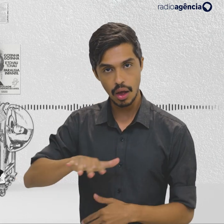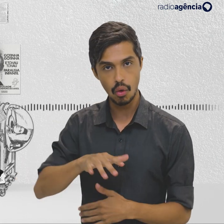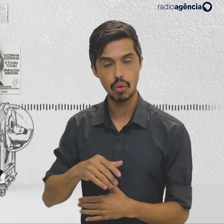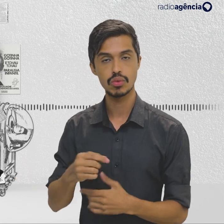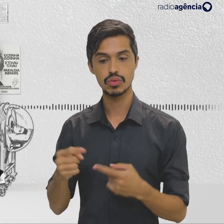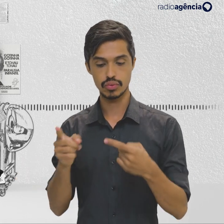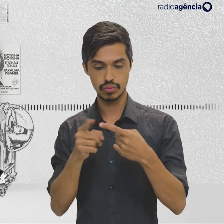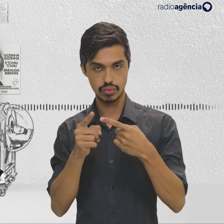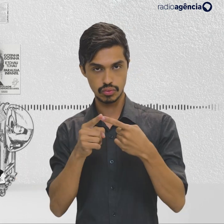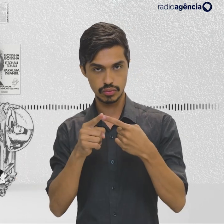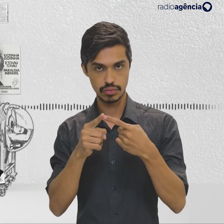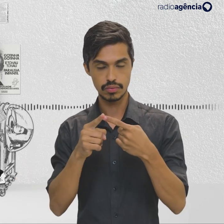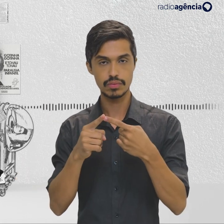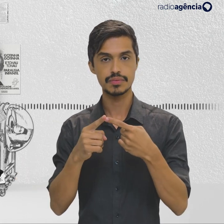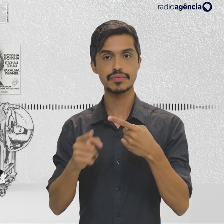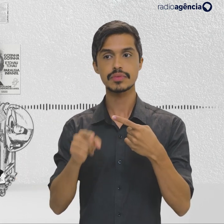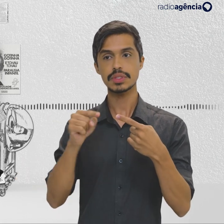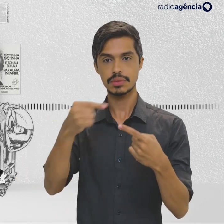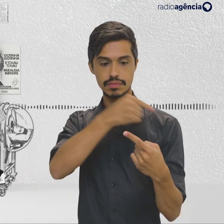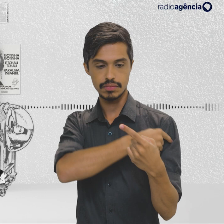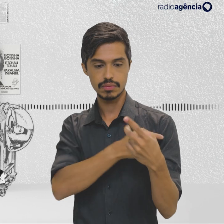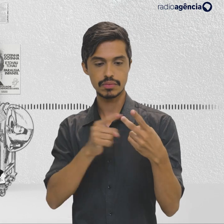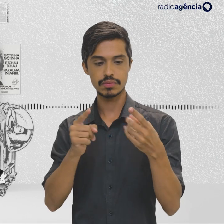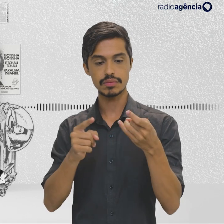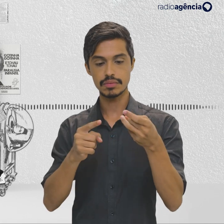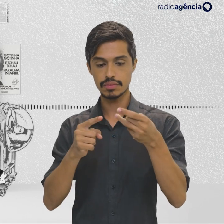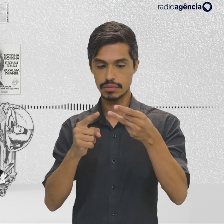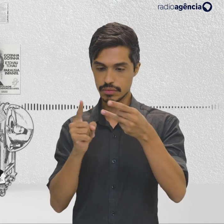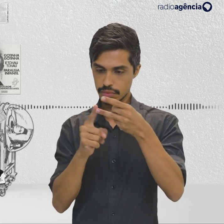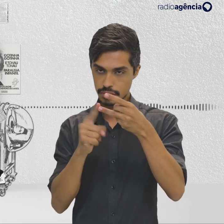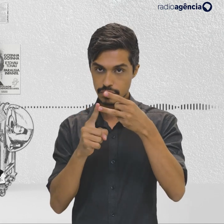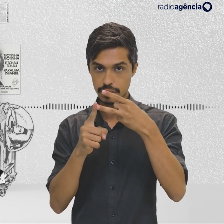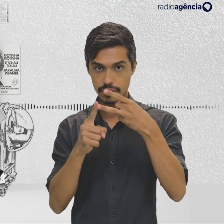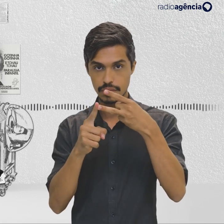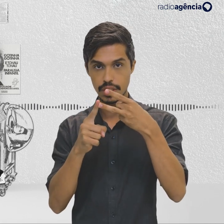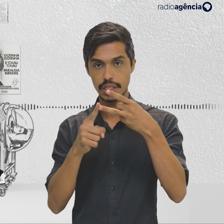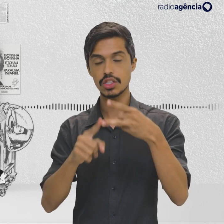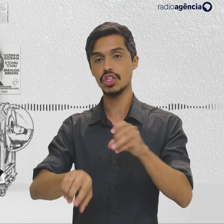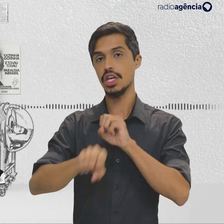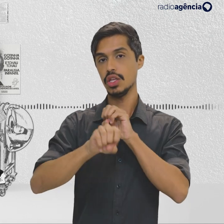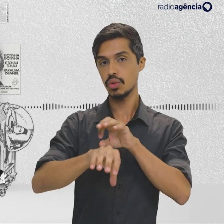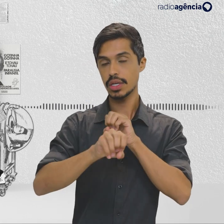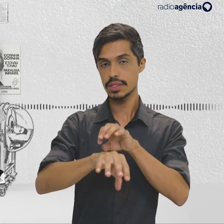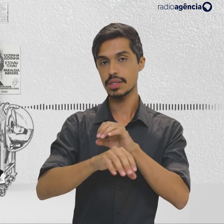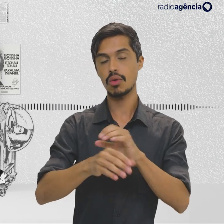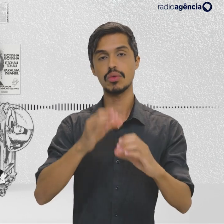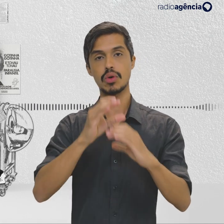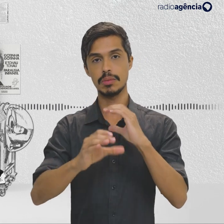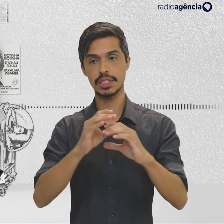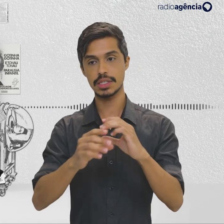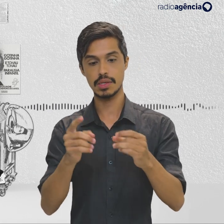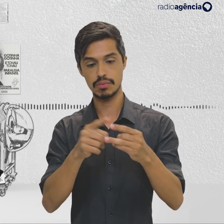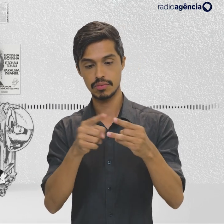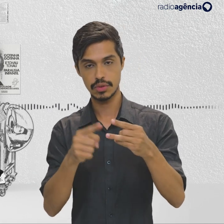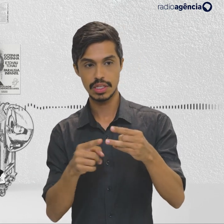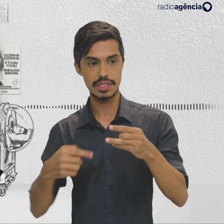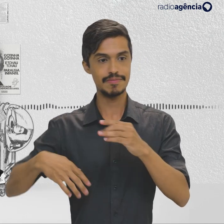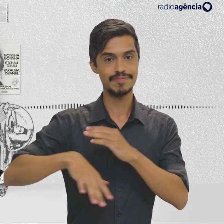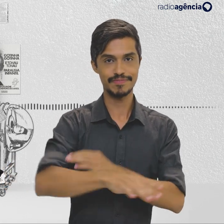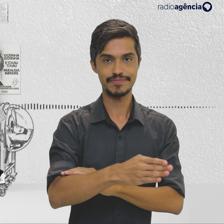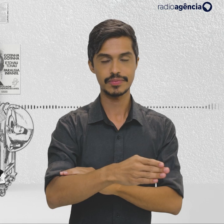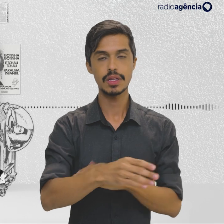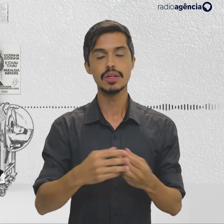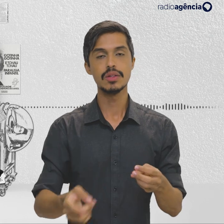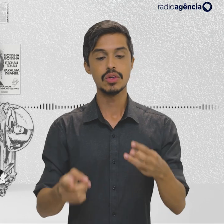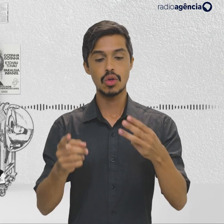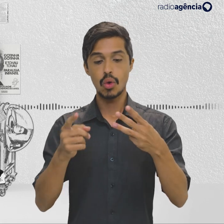área do eixo um que é o de vacinação como o eixo três que é de educação e comunicação e